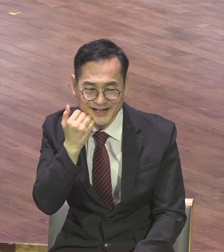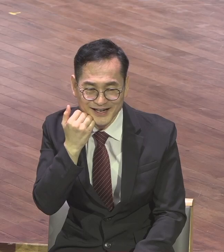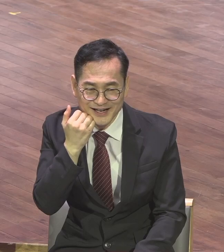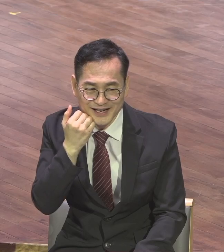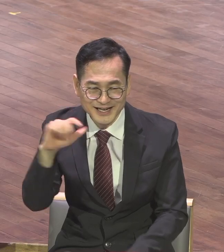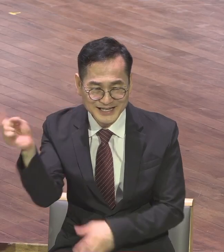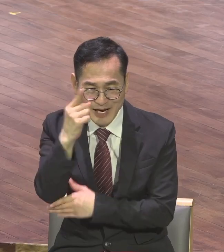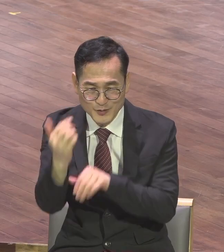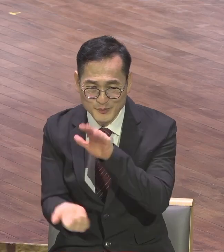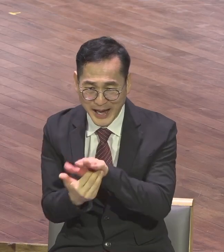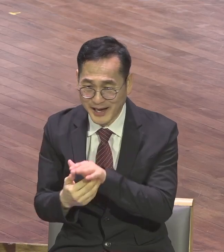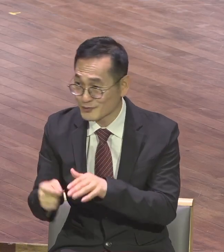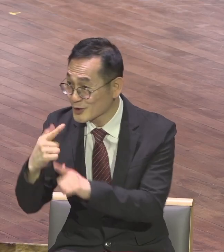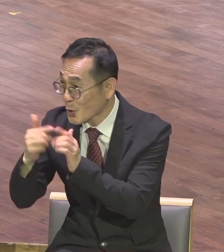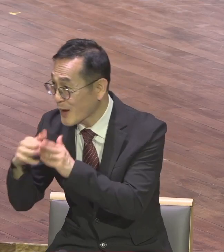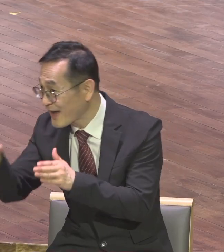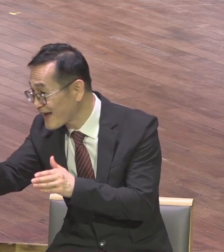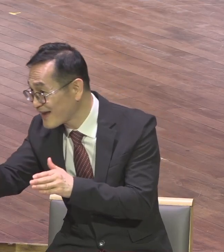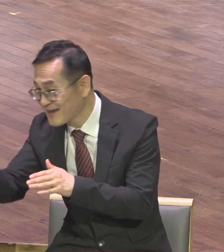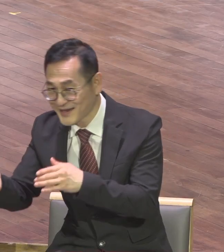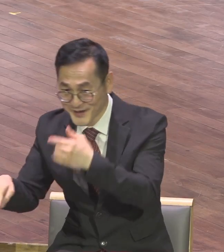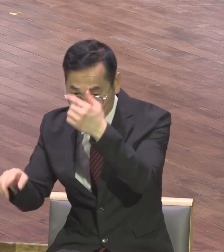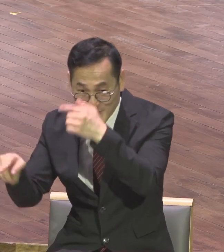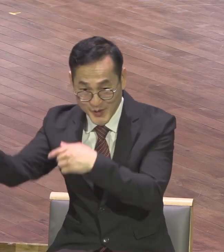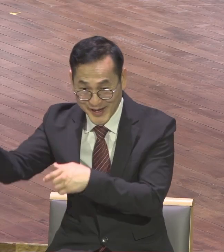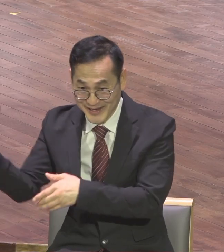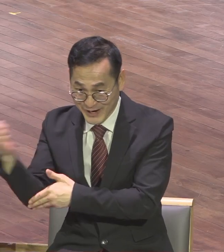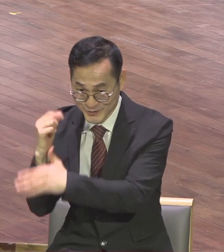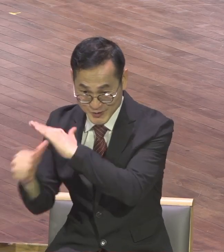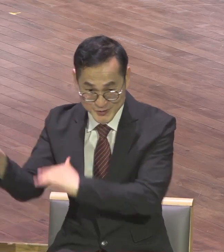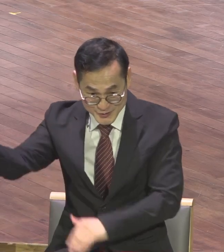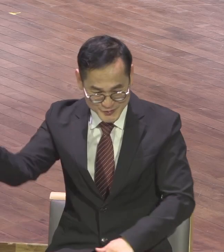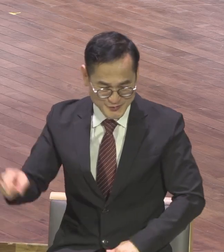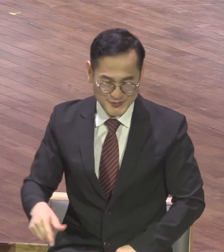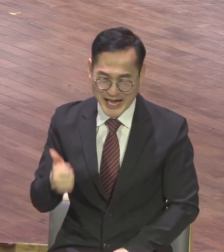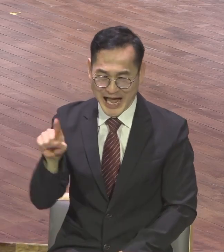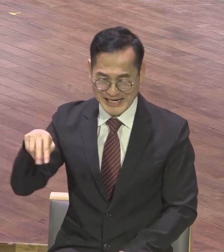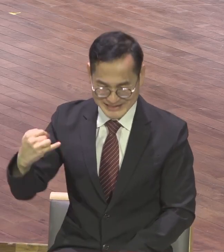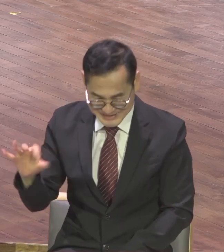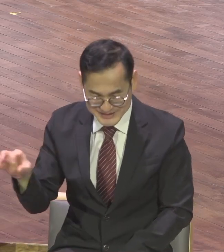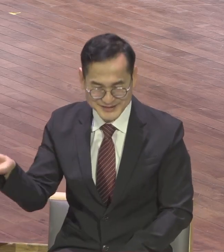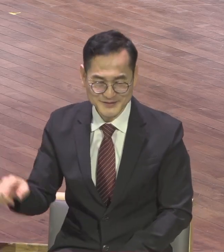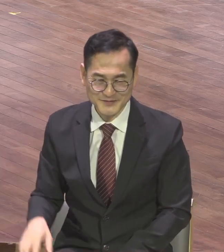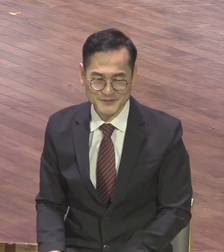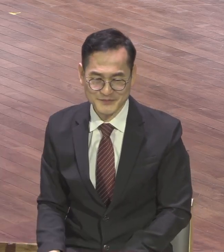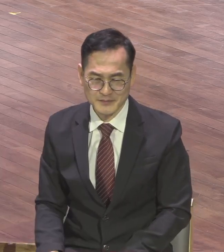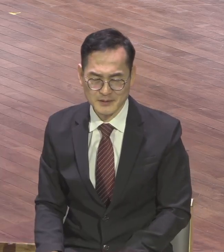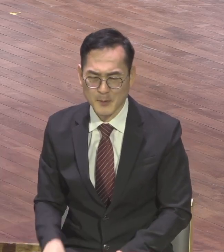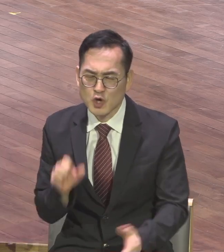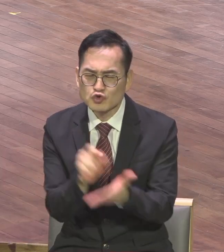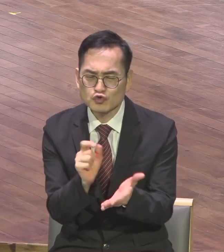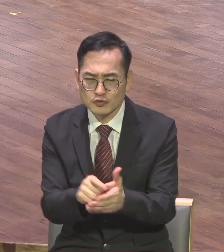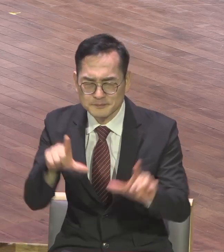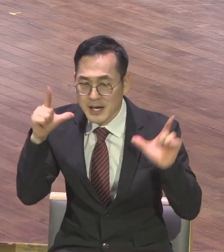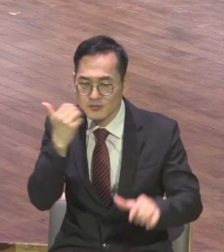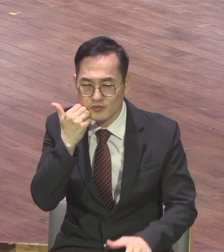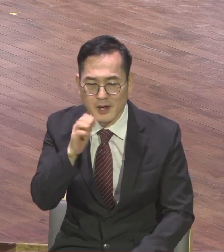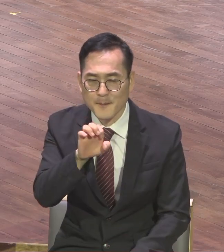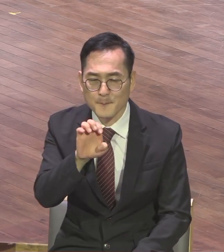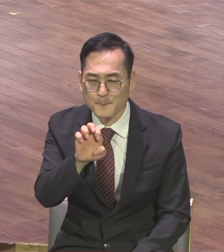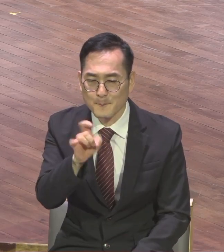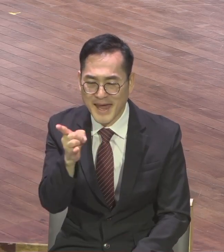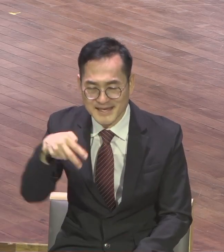야 그러니까 뭐 이게 나오잖아요. 야구 헹카로 축구 펠레 메시 나오잖아요.